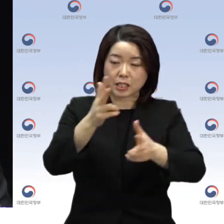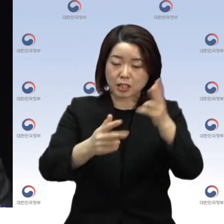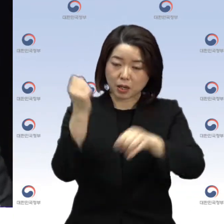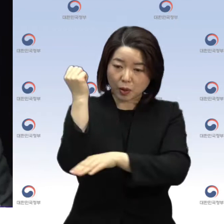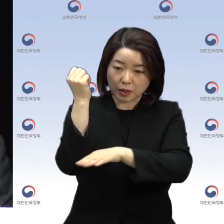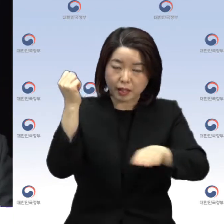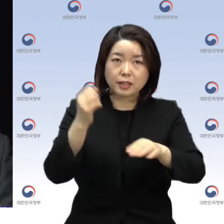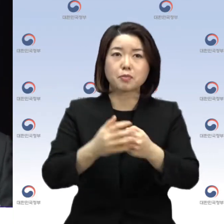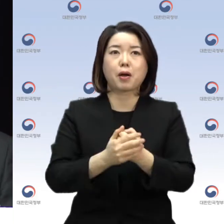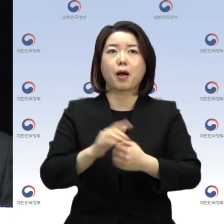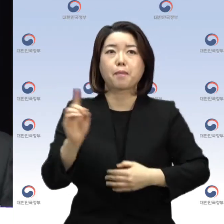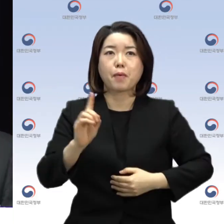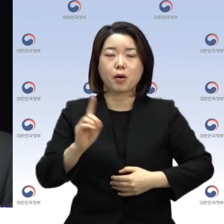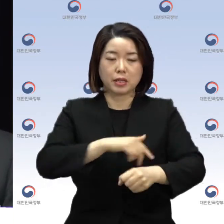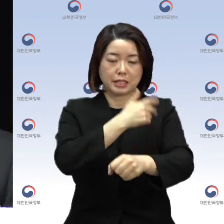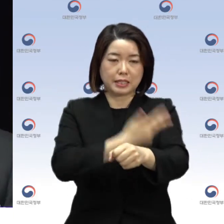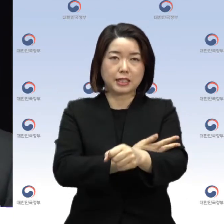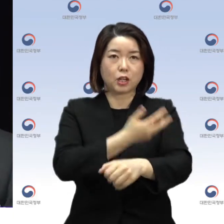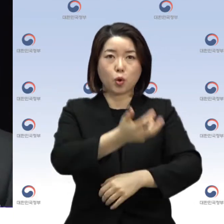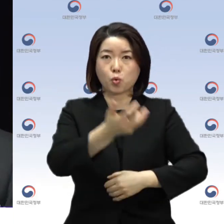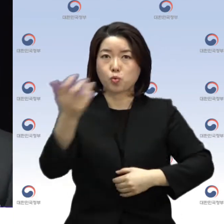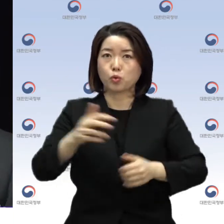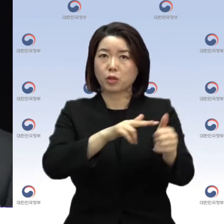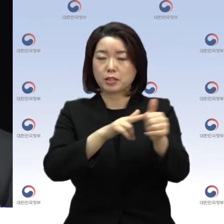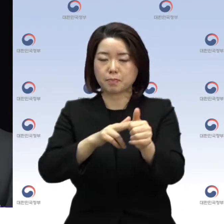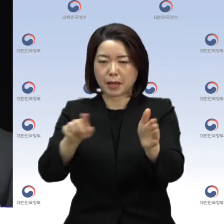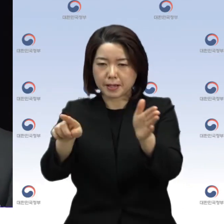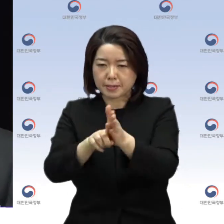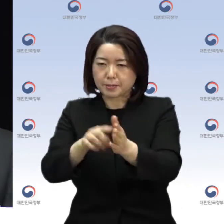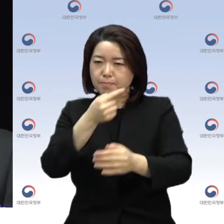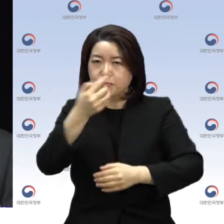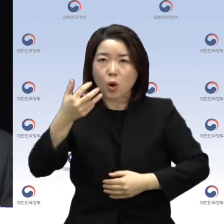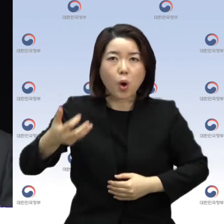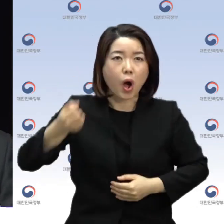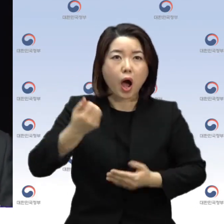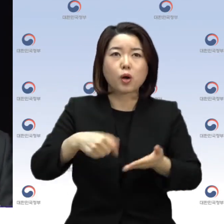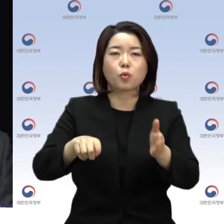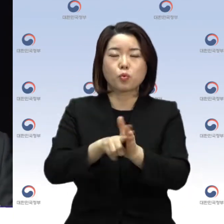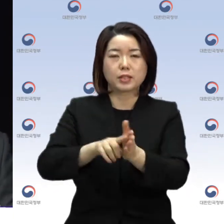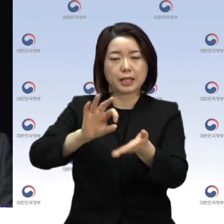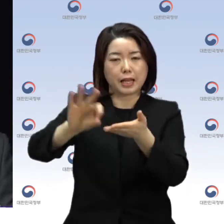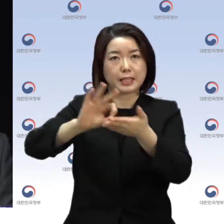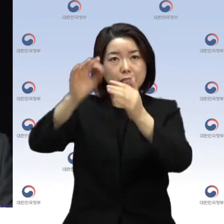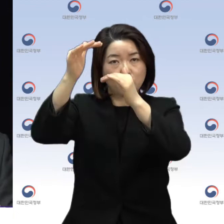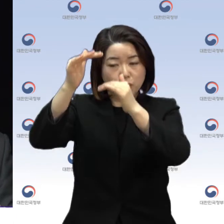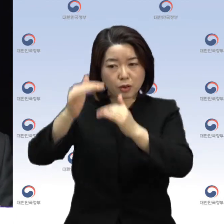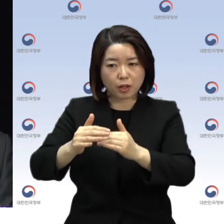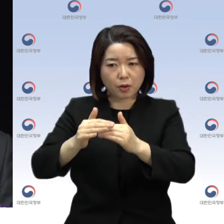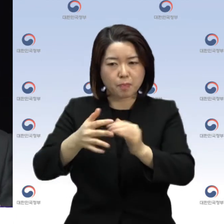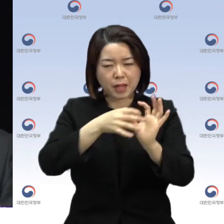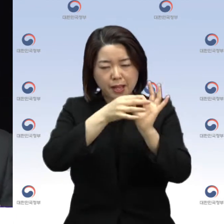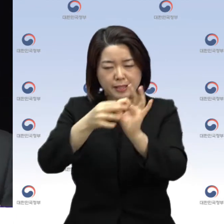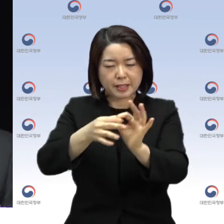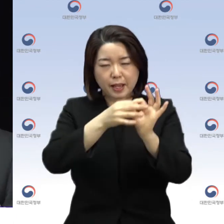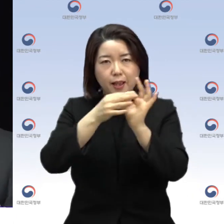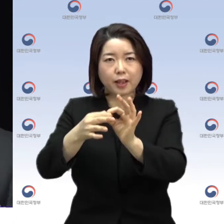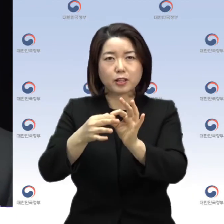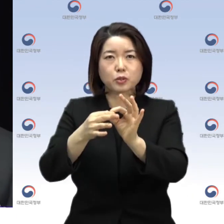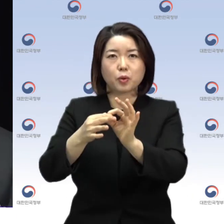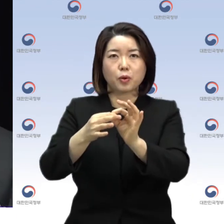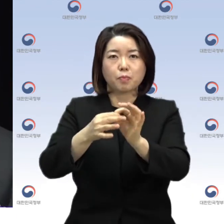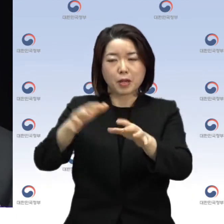산업의 기반인 저작권 유통 정보의 신뢰성 확보를 위해서 이용 내역을 실시간으로 수집하는